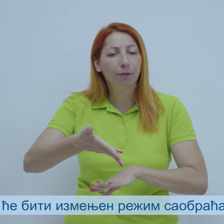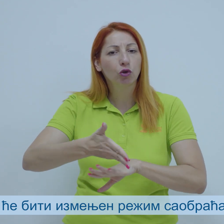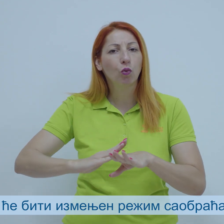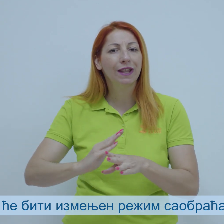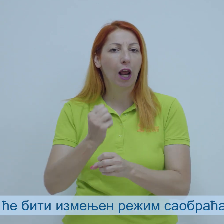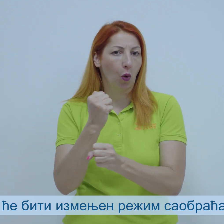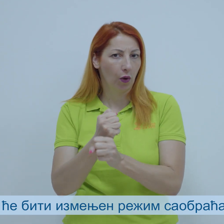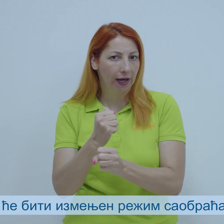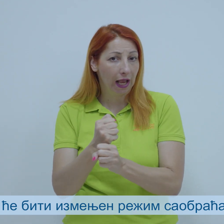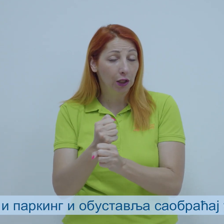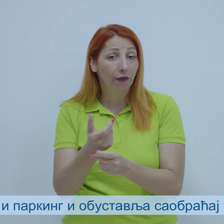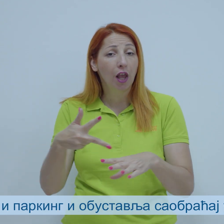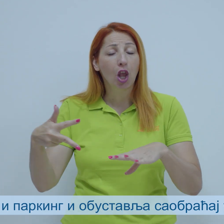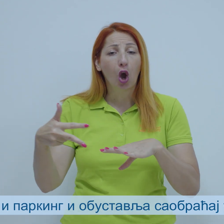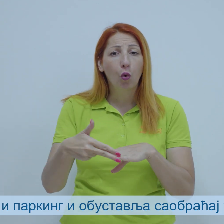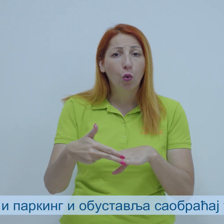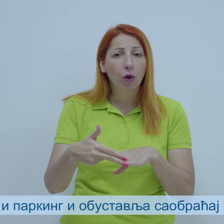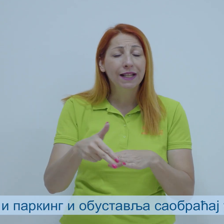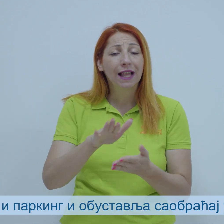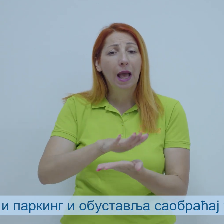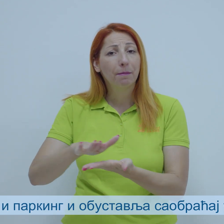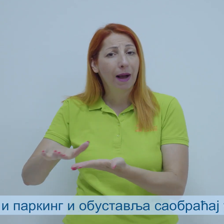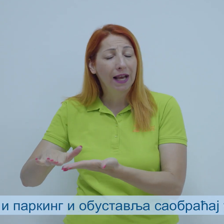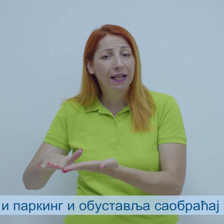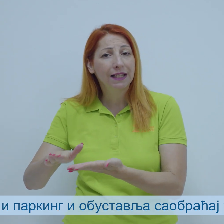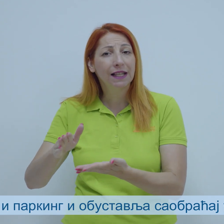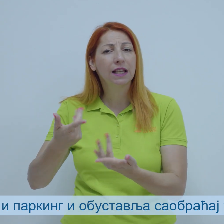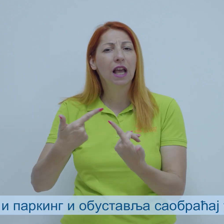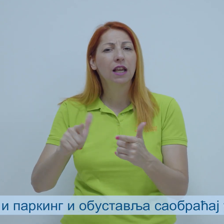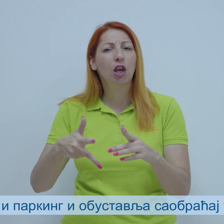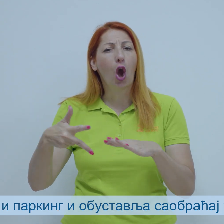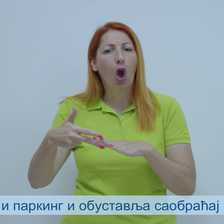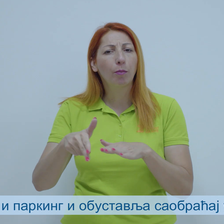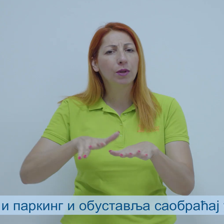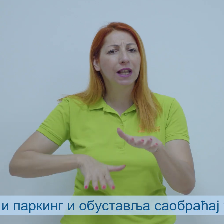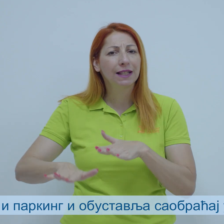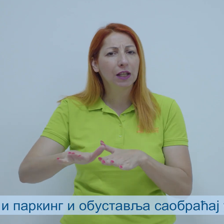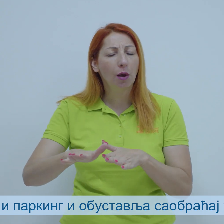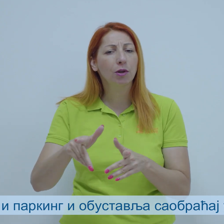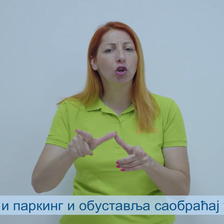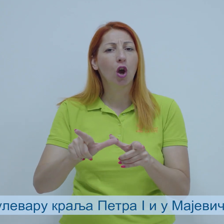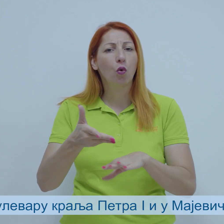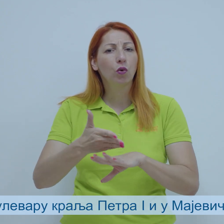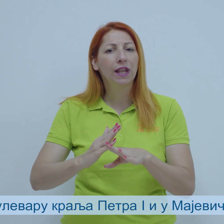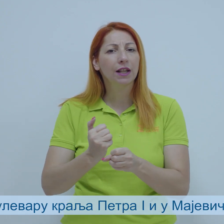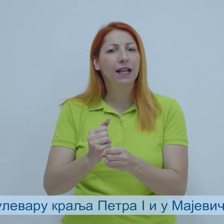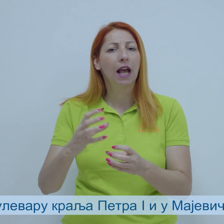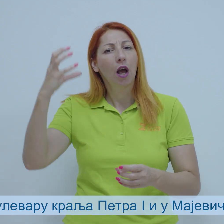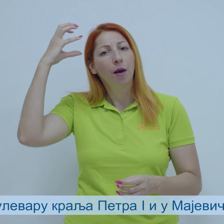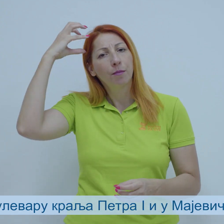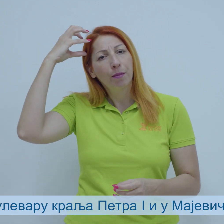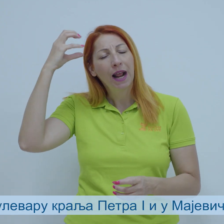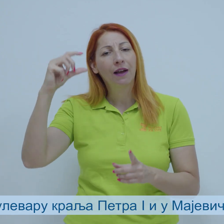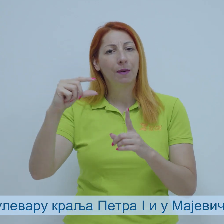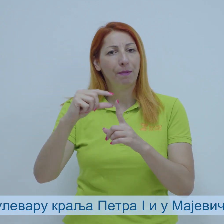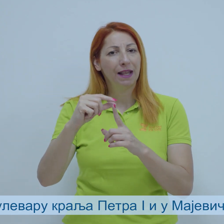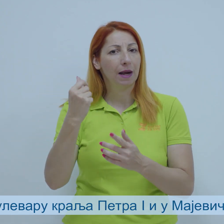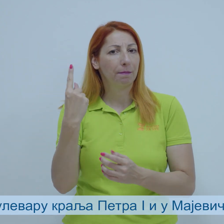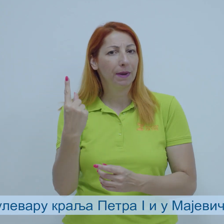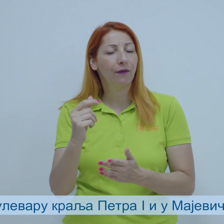radova. Ukida se i parking i obustava saobraćaja u zoni radova na Bulevaru Kralja Petra I u